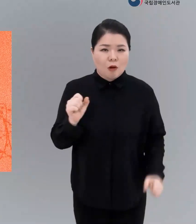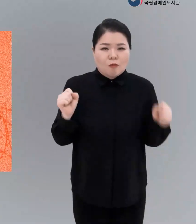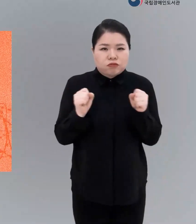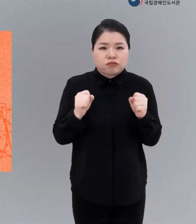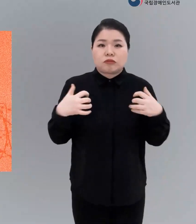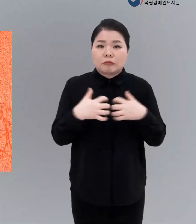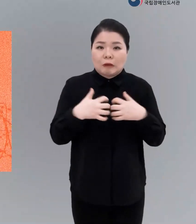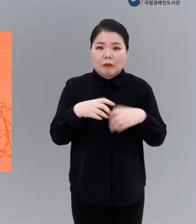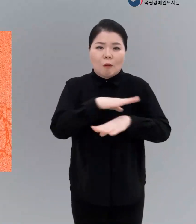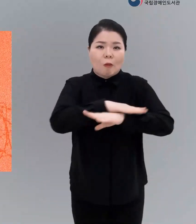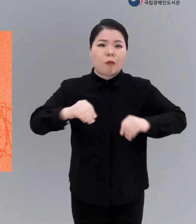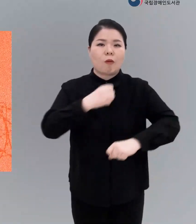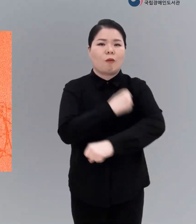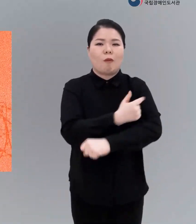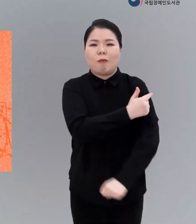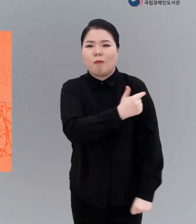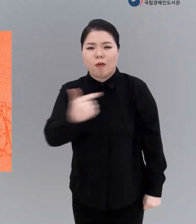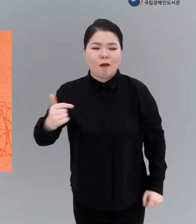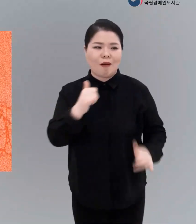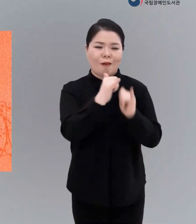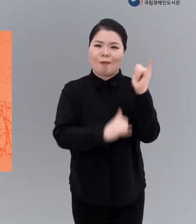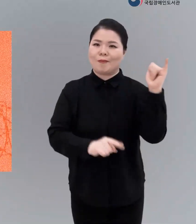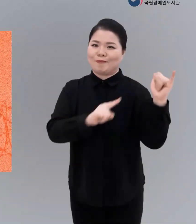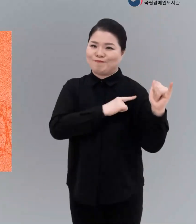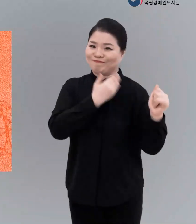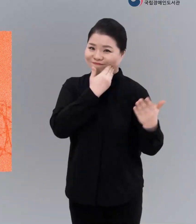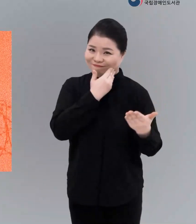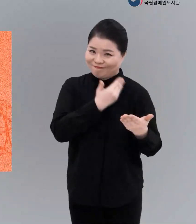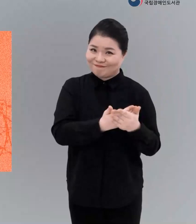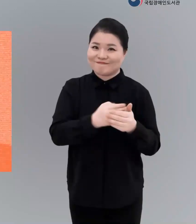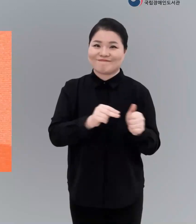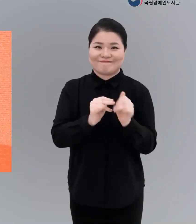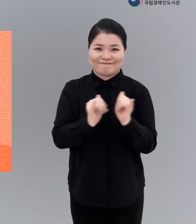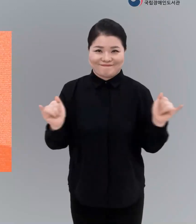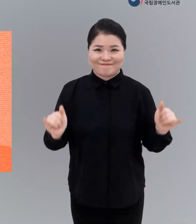기여한 역사상 가장 중요한 스파이로 평가받는다.